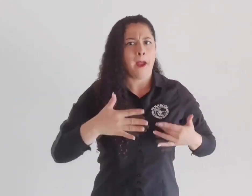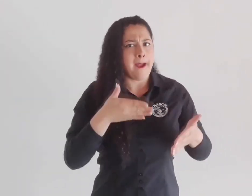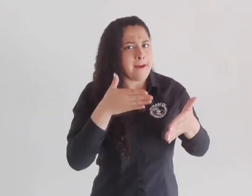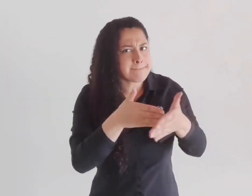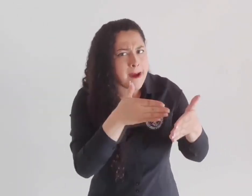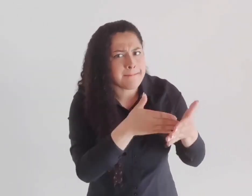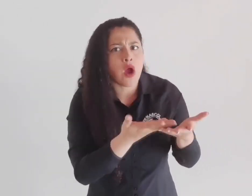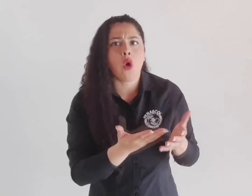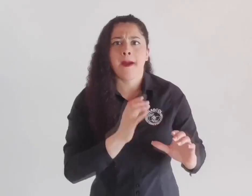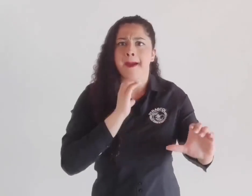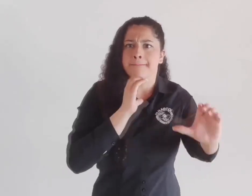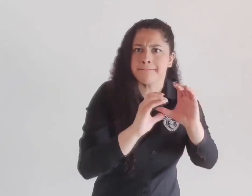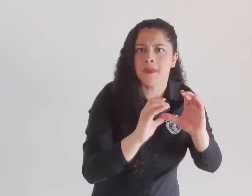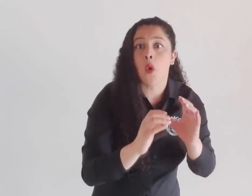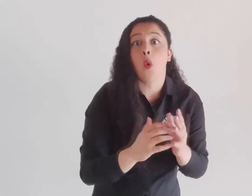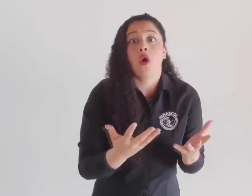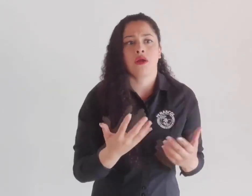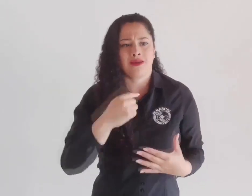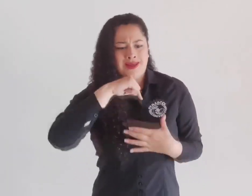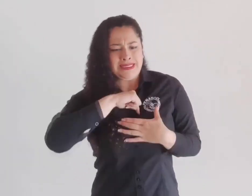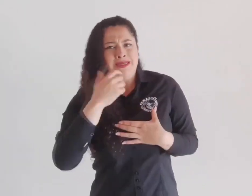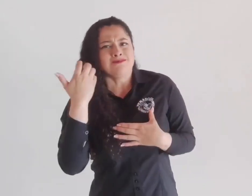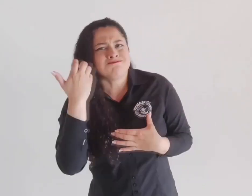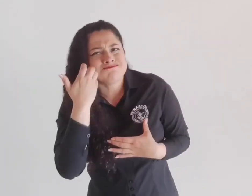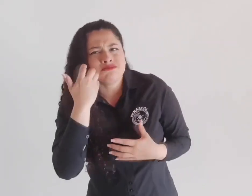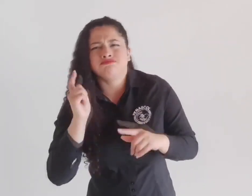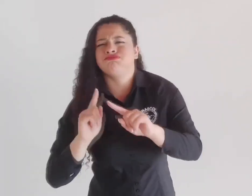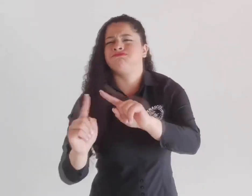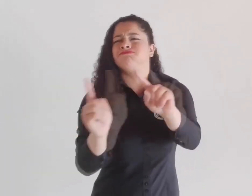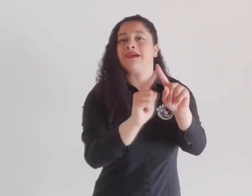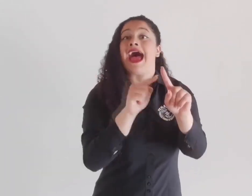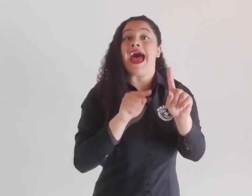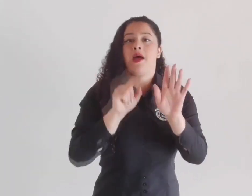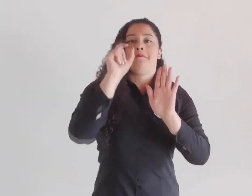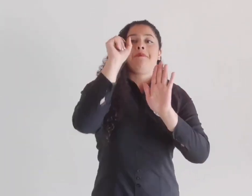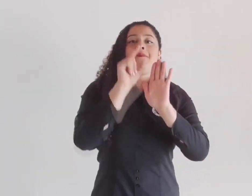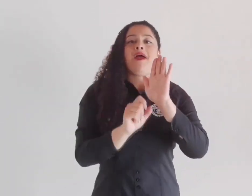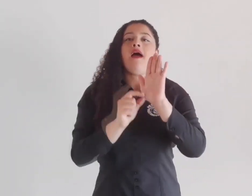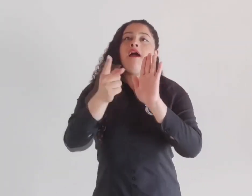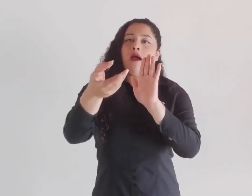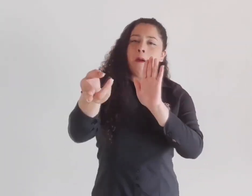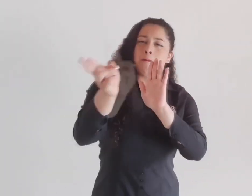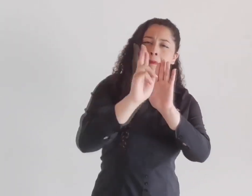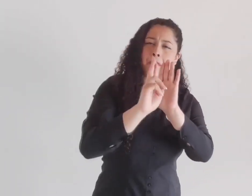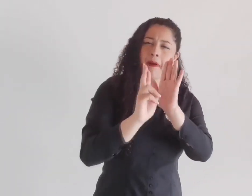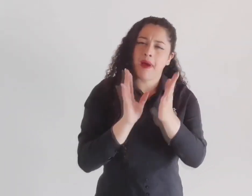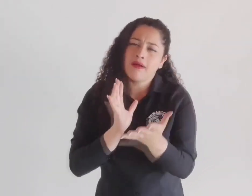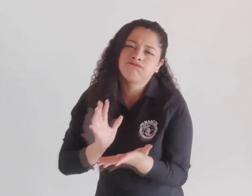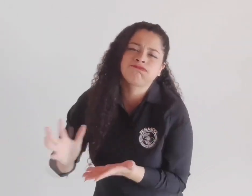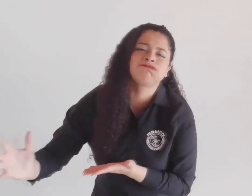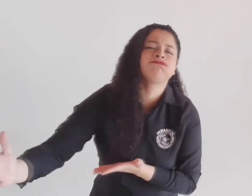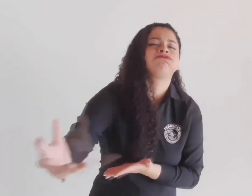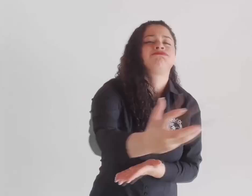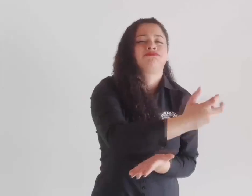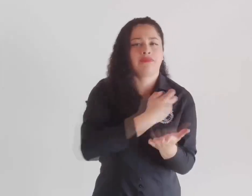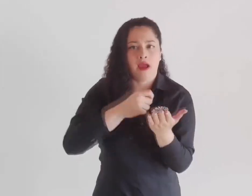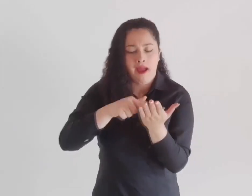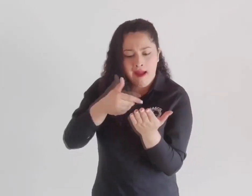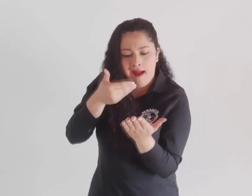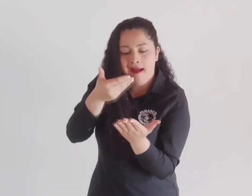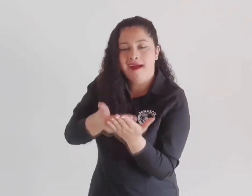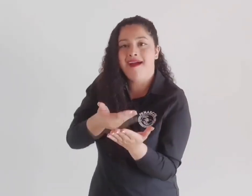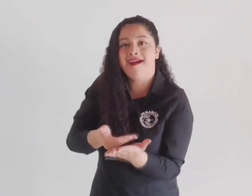sector salud, como la barrera comunicativa, o si presenta alguna condición que afecte su salud, entre otras preguntas. Sus